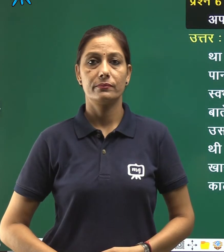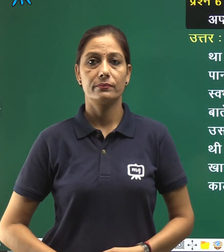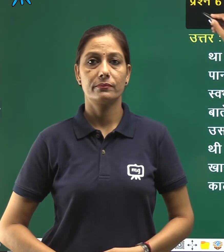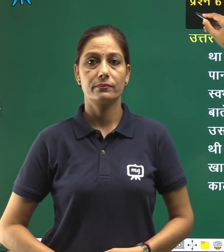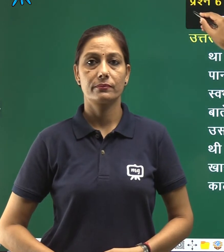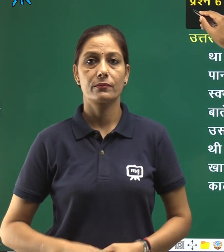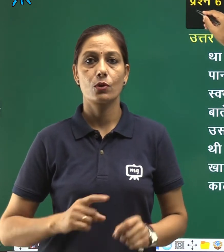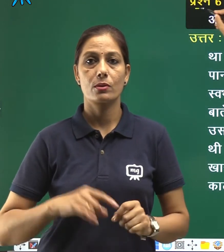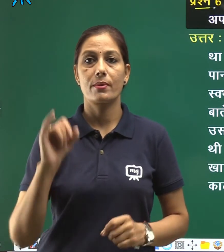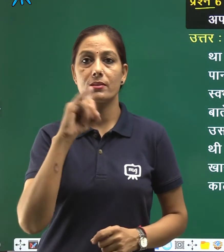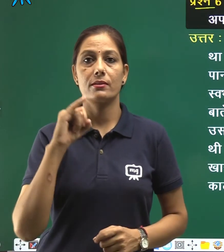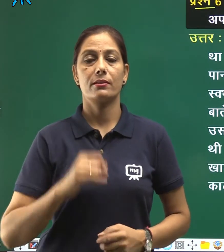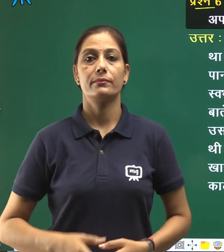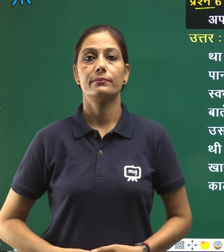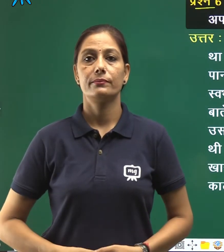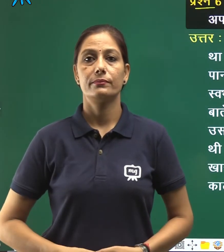प्रश्न 6,